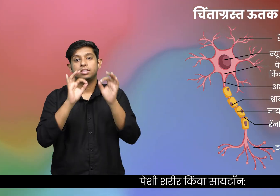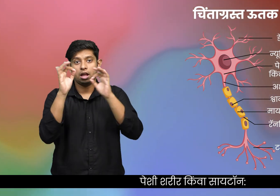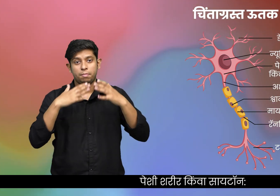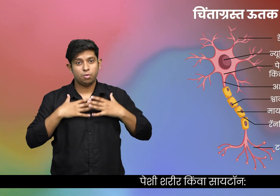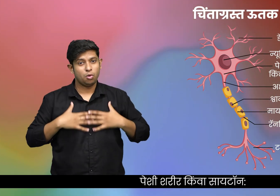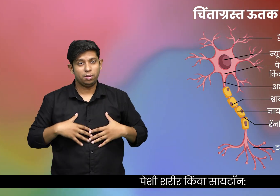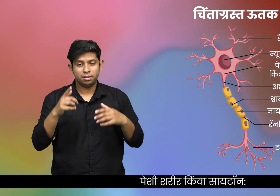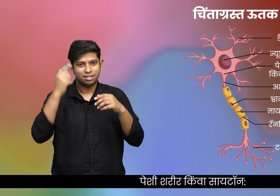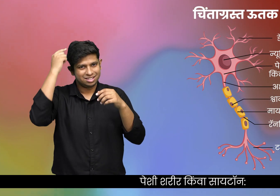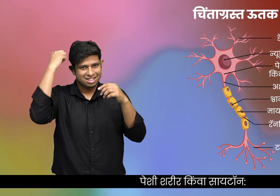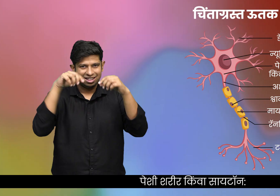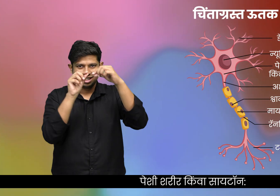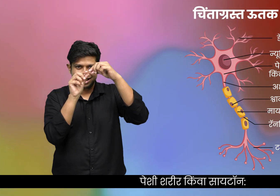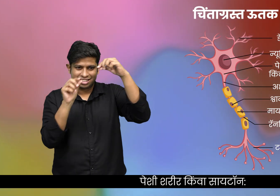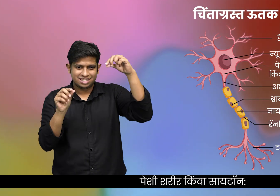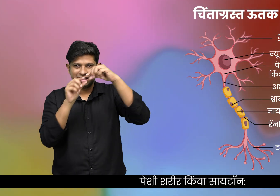पेशी शरीर किंवा सायटन